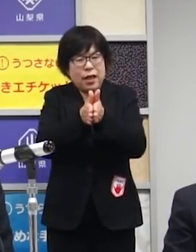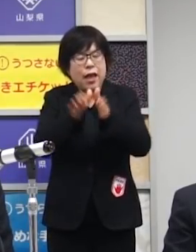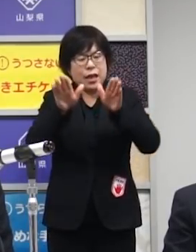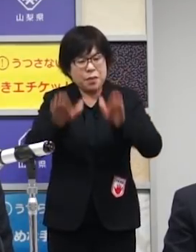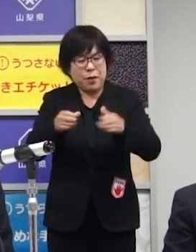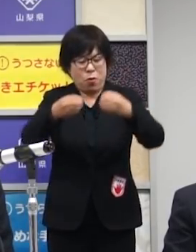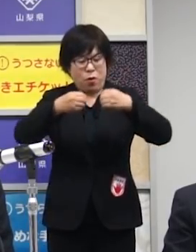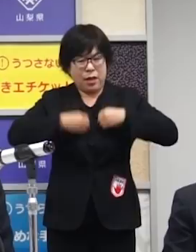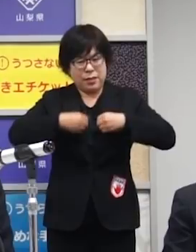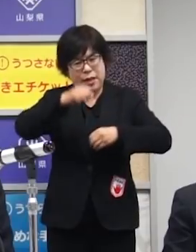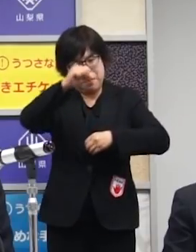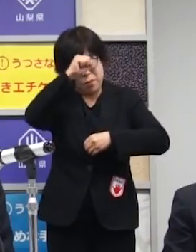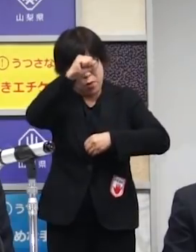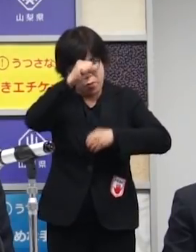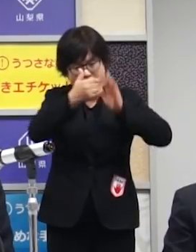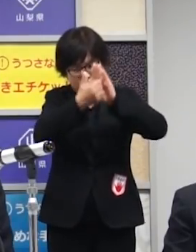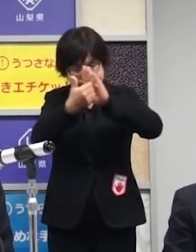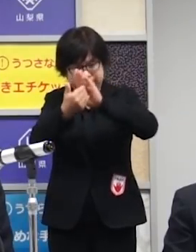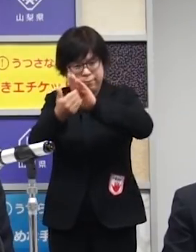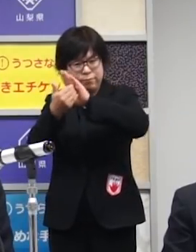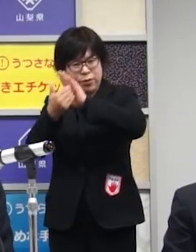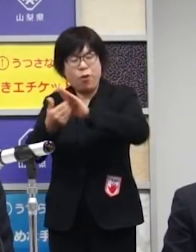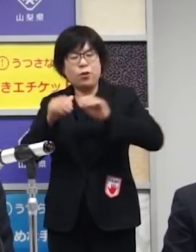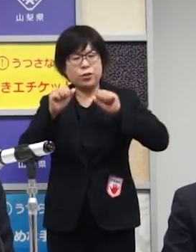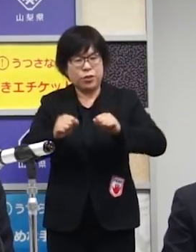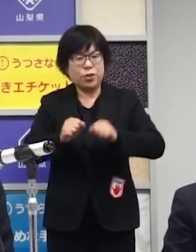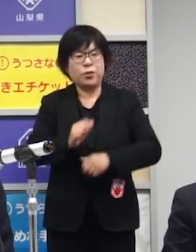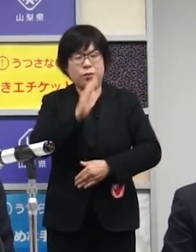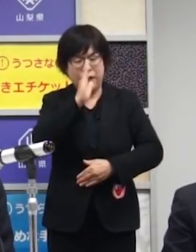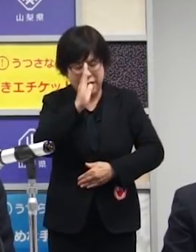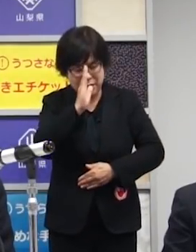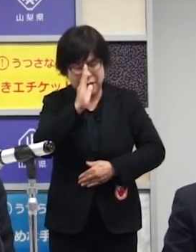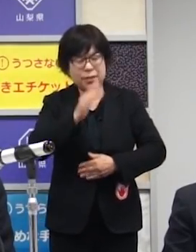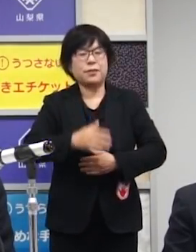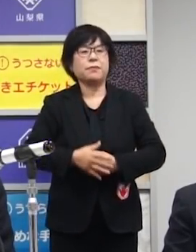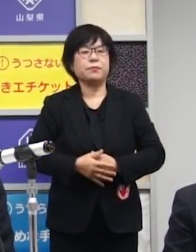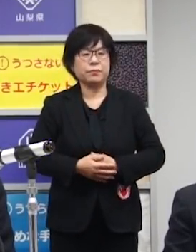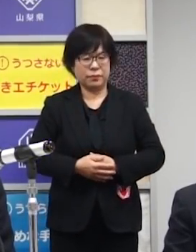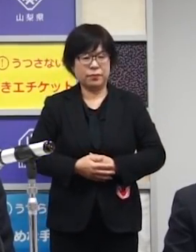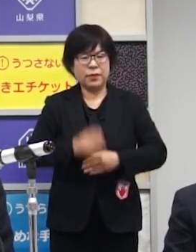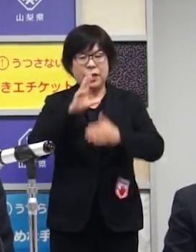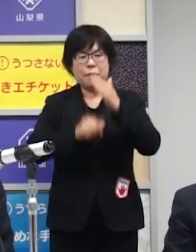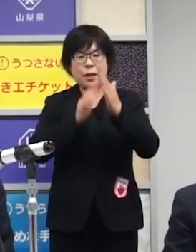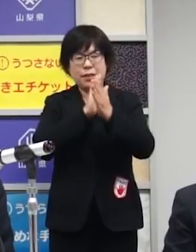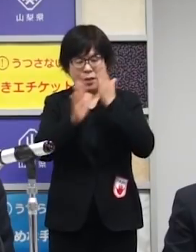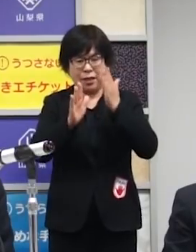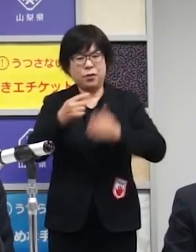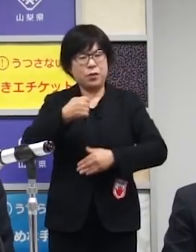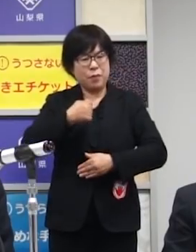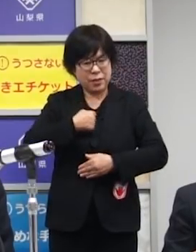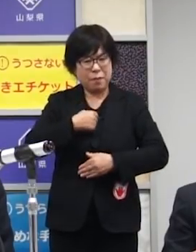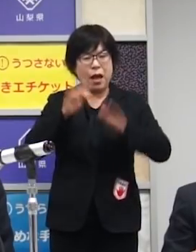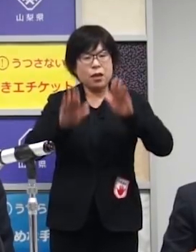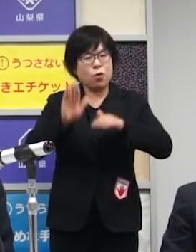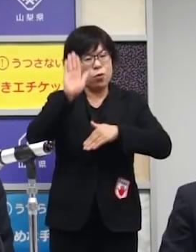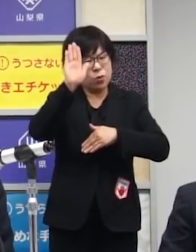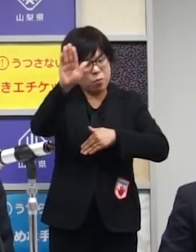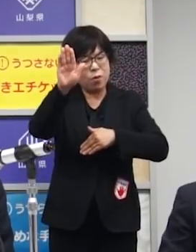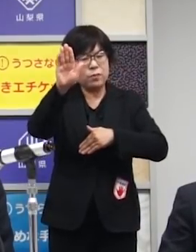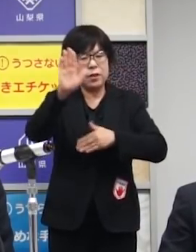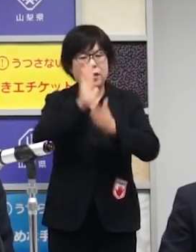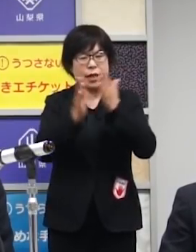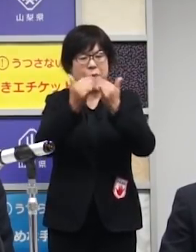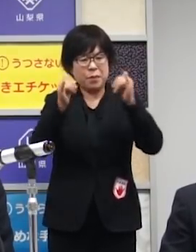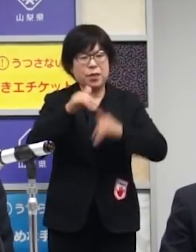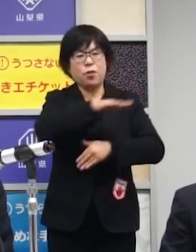に、立ち向かっていただきますようお願いを申し上げます。山梨県といたしましても、今後とも、県